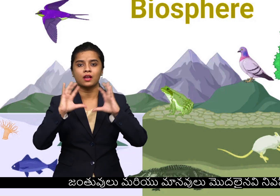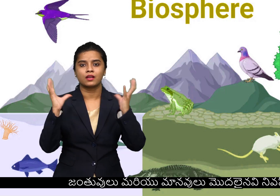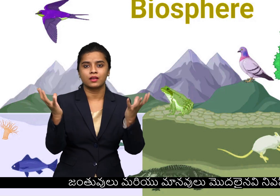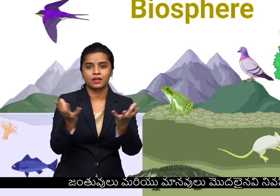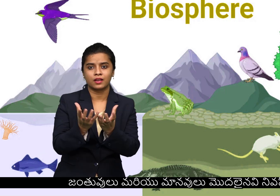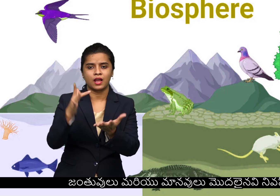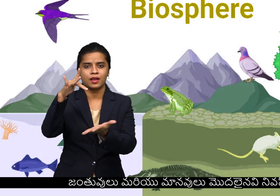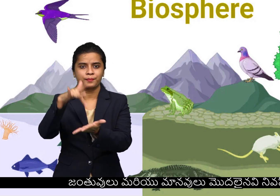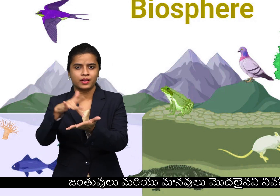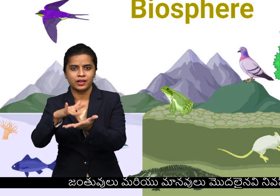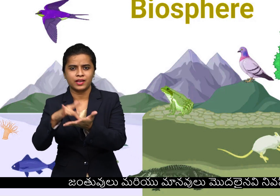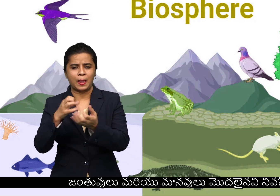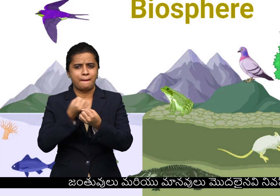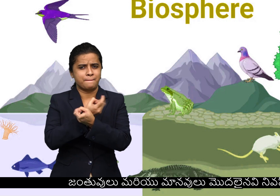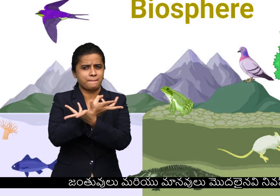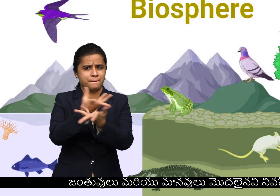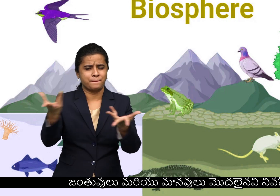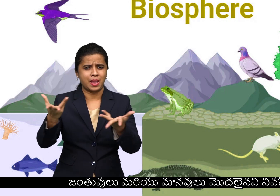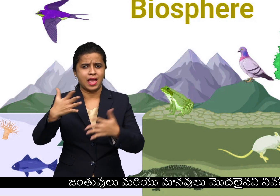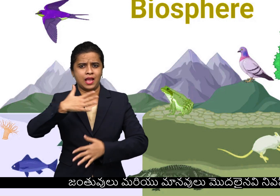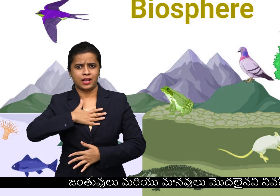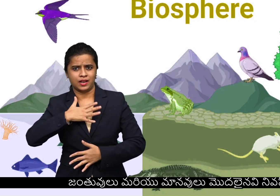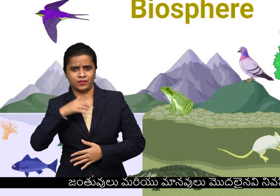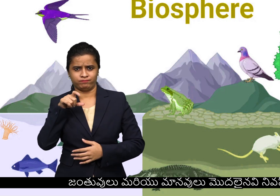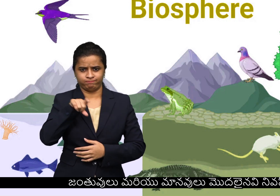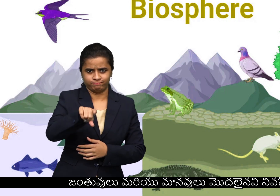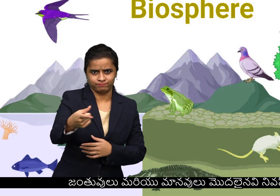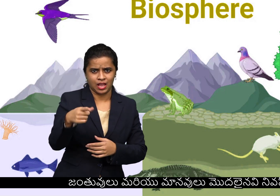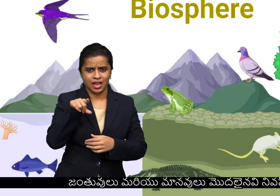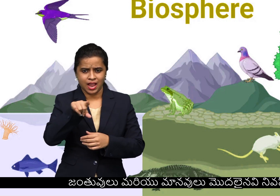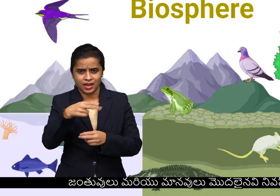జంతువులు మరియు మానవులు మొదలైనవి నివసిస్తాయి.